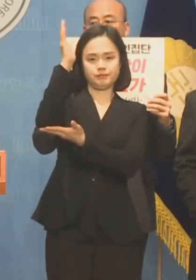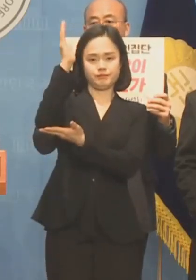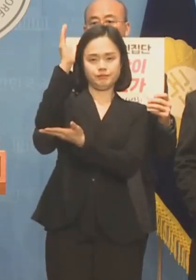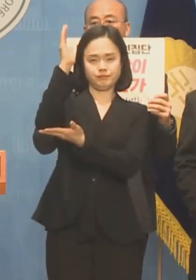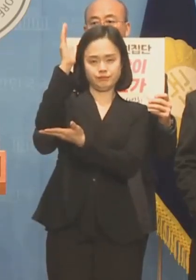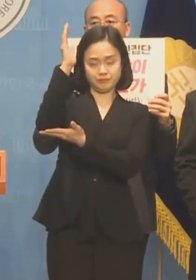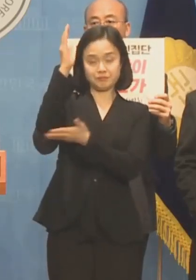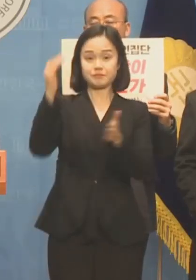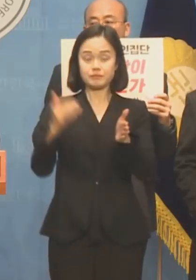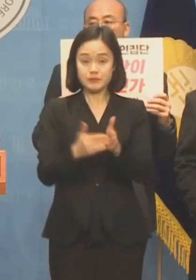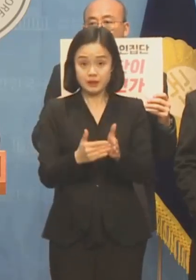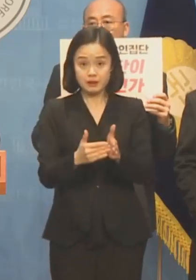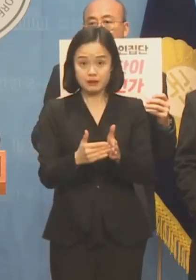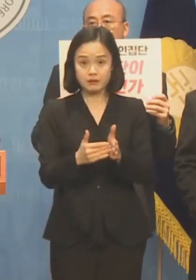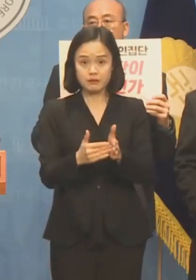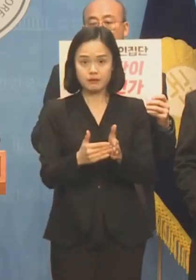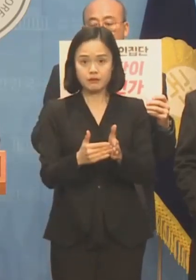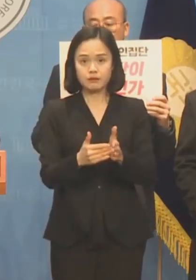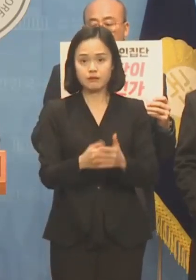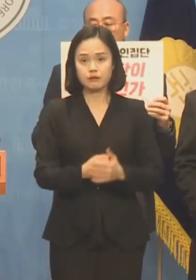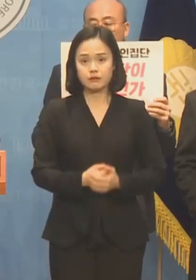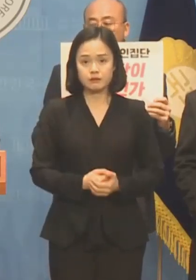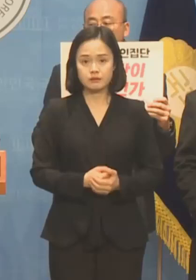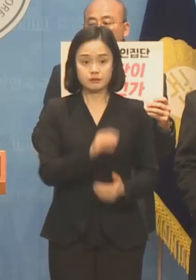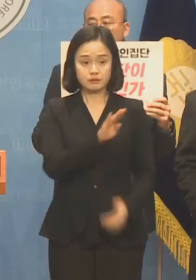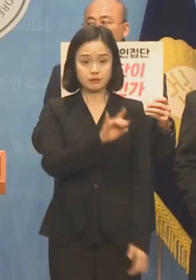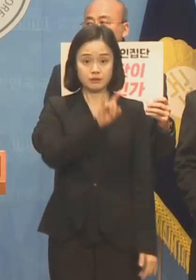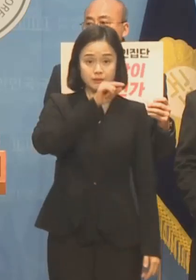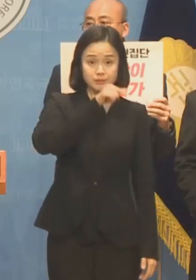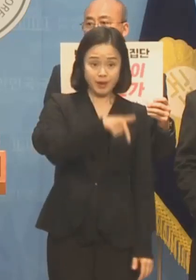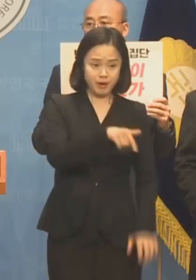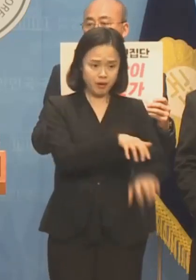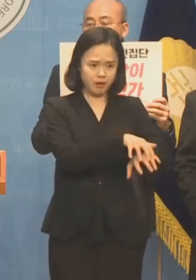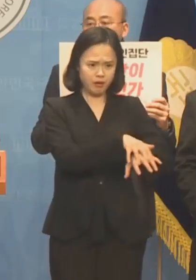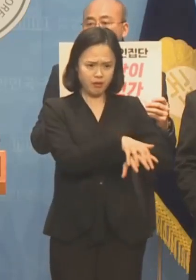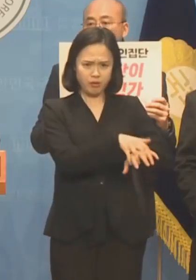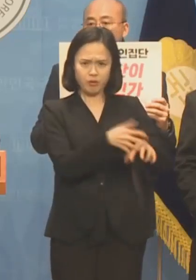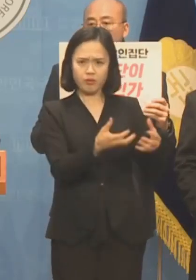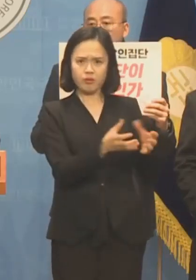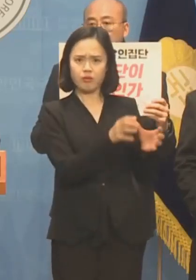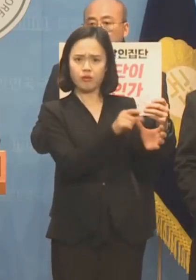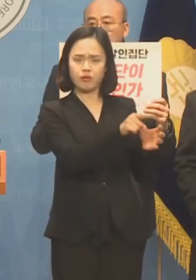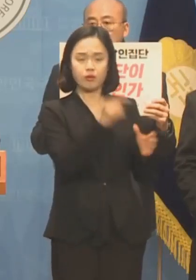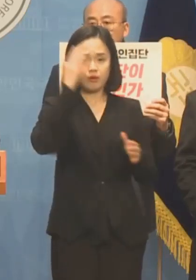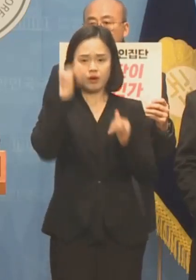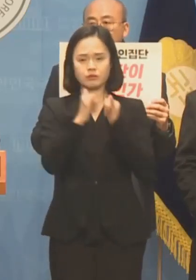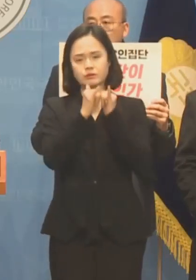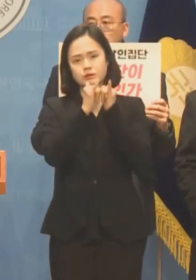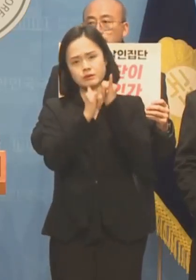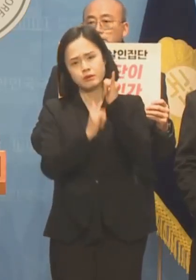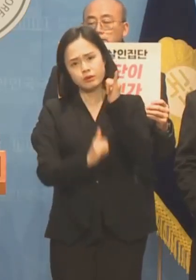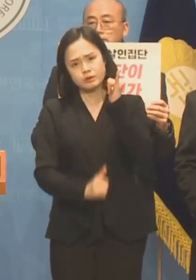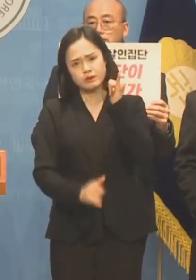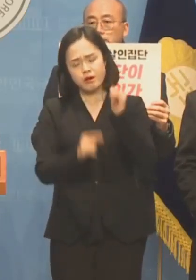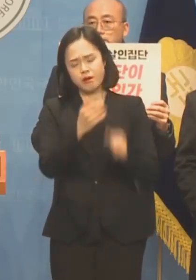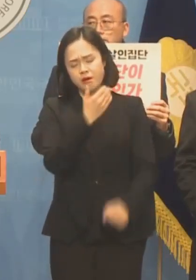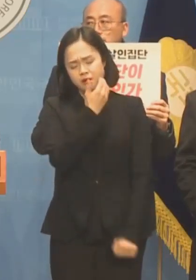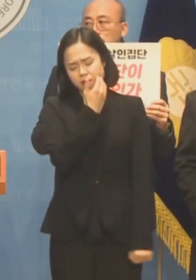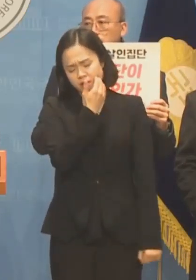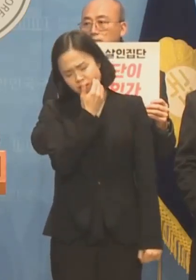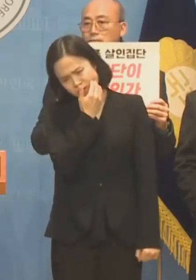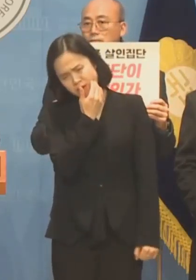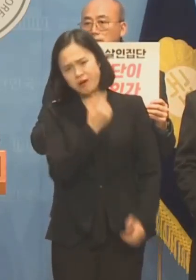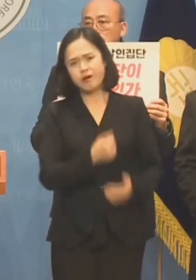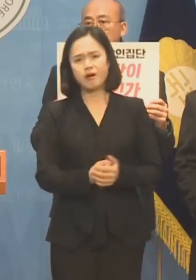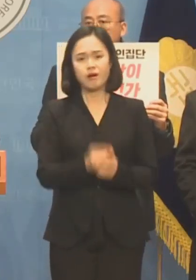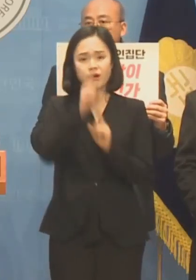했습니다. 그 백골단은 우리 역사에서 참으로 부끄러운 역사입니다. 이승만